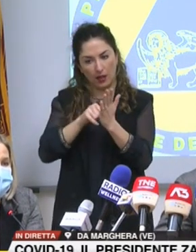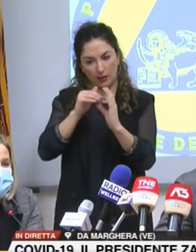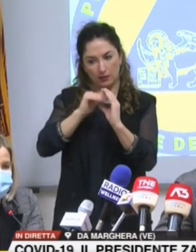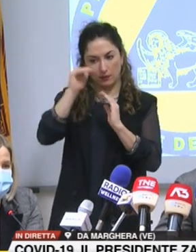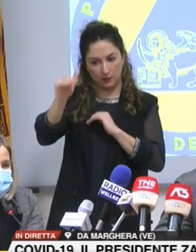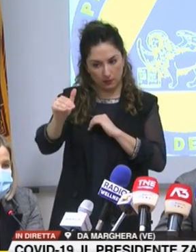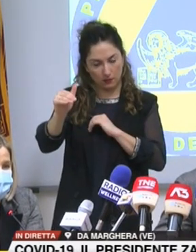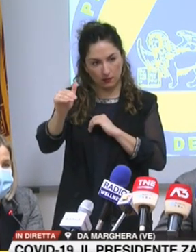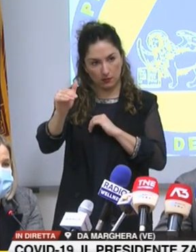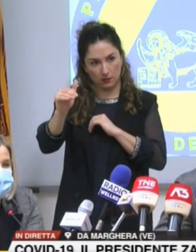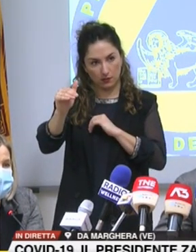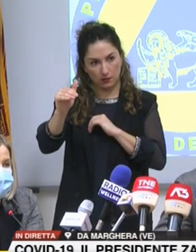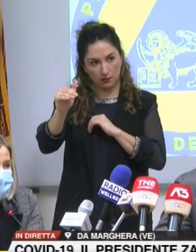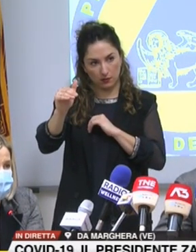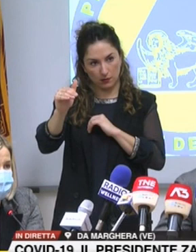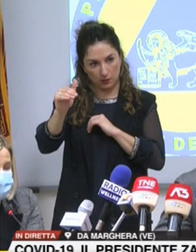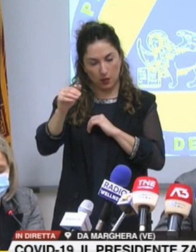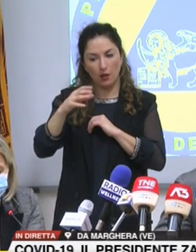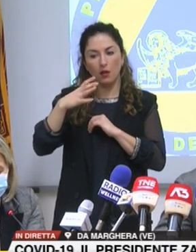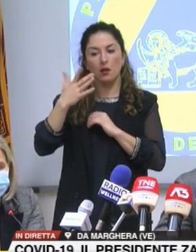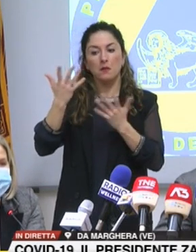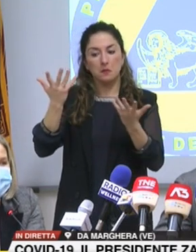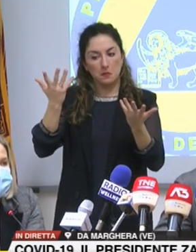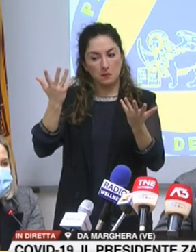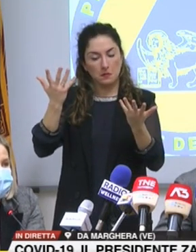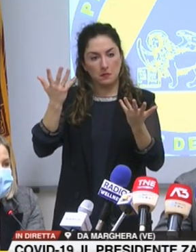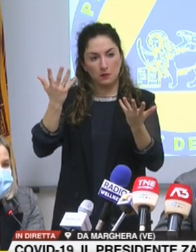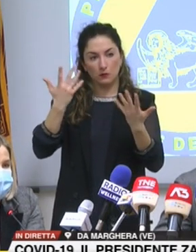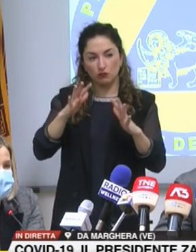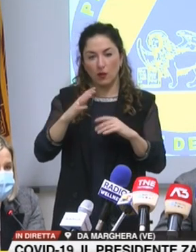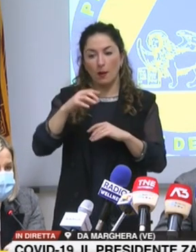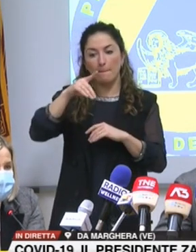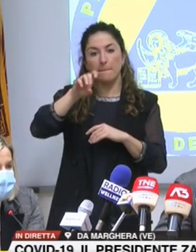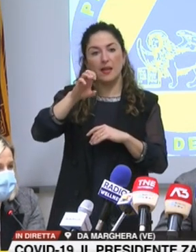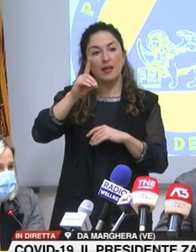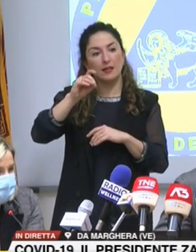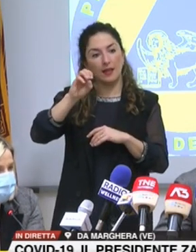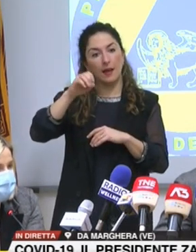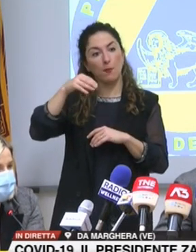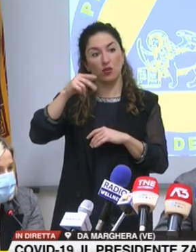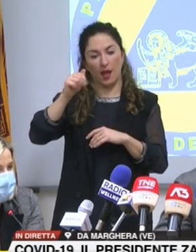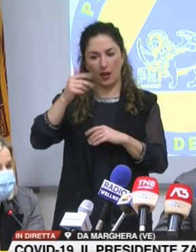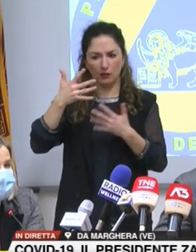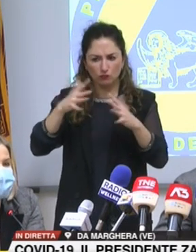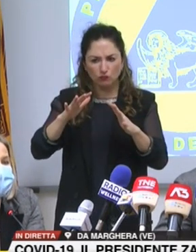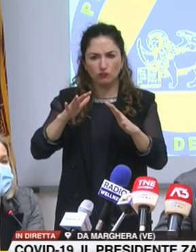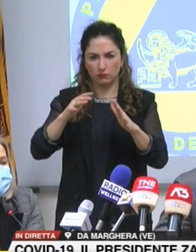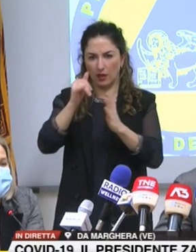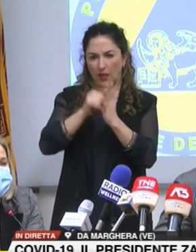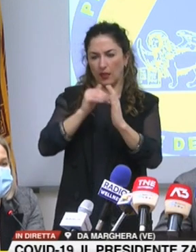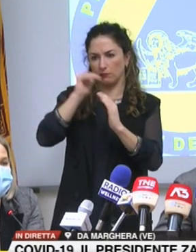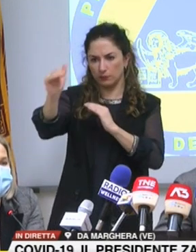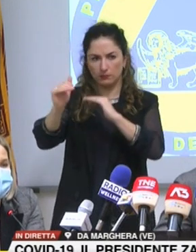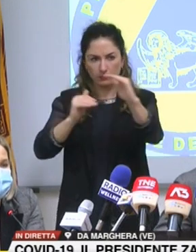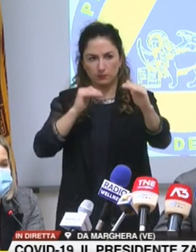del 41, quindi inizia già oggi, la Pedemontana domani, insomma, quindi in questi giorni stanno partendo le lettere